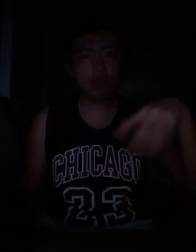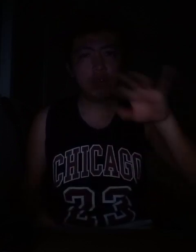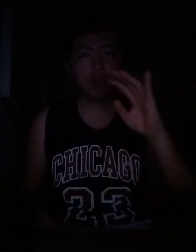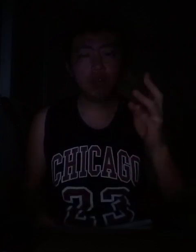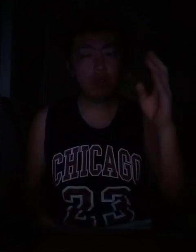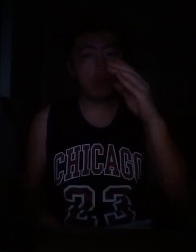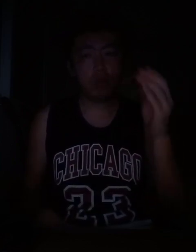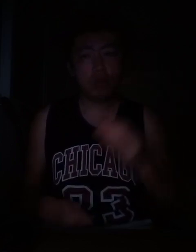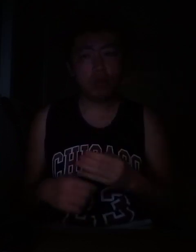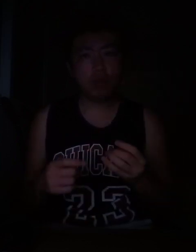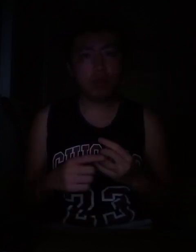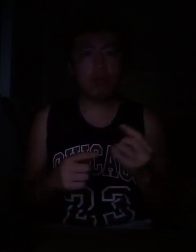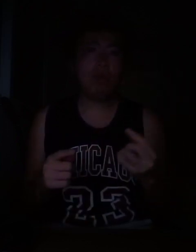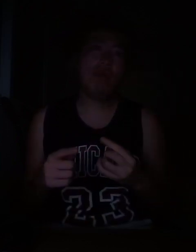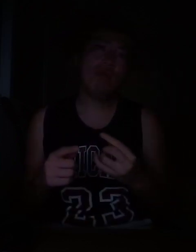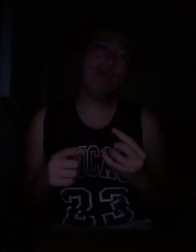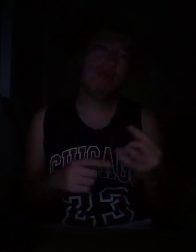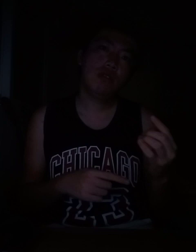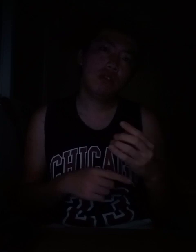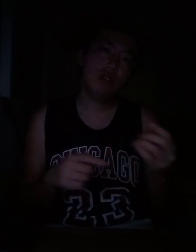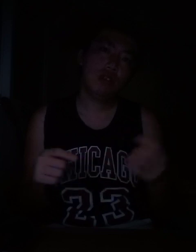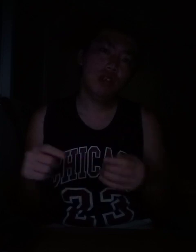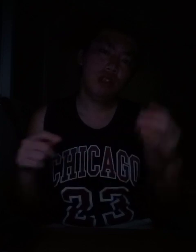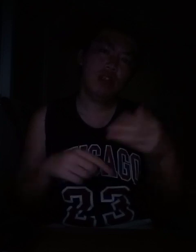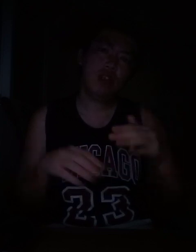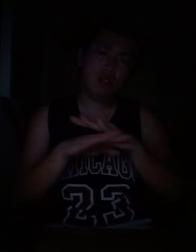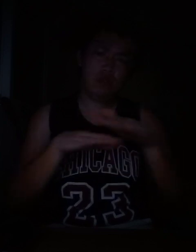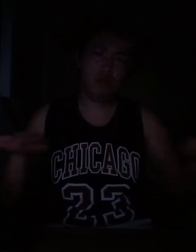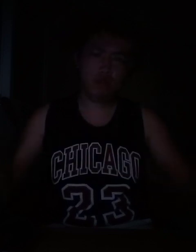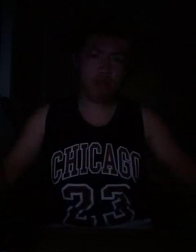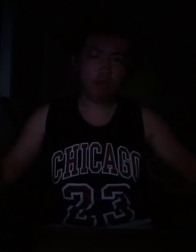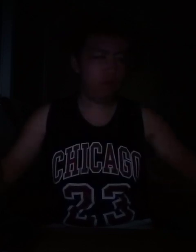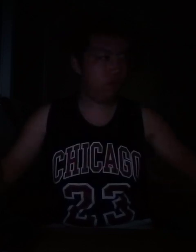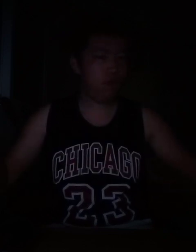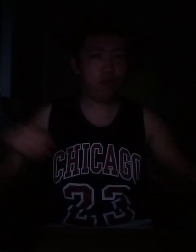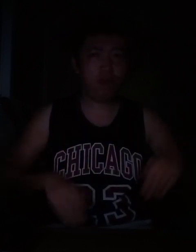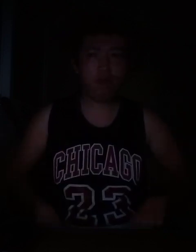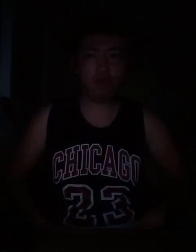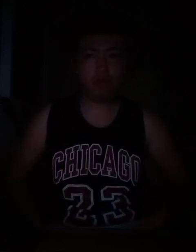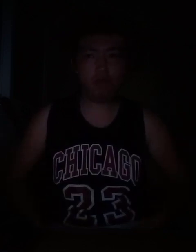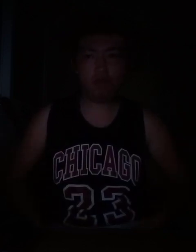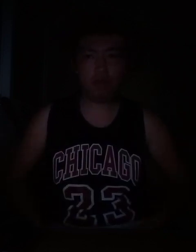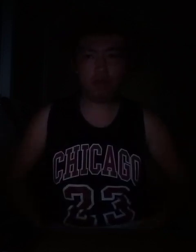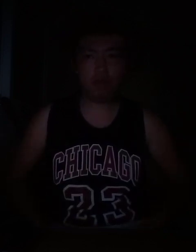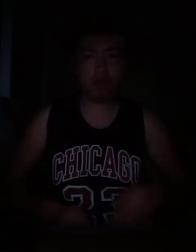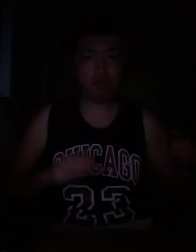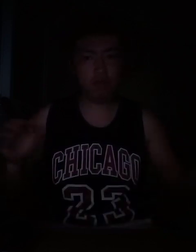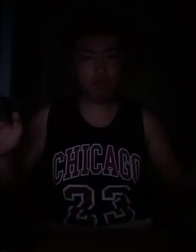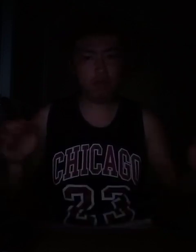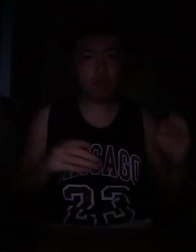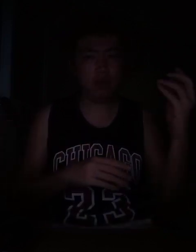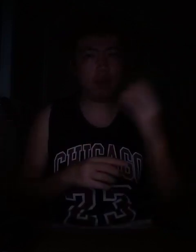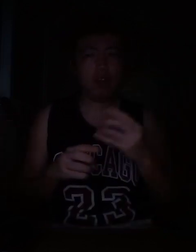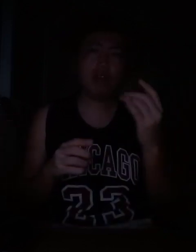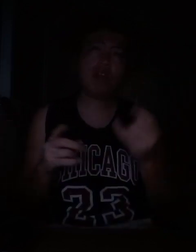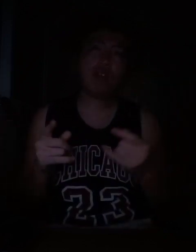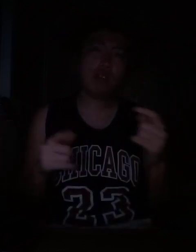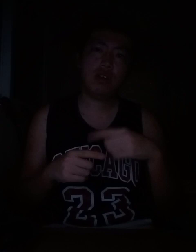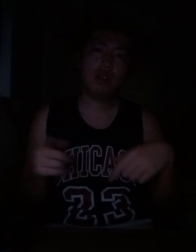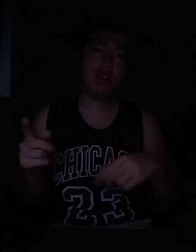북태평양 고기압이 동쪽으로 이렇게 멀찌감치 물러나 있습니다. 태풍이 우리나라에 영향을 주는 시간이